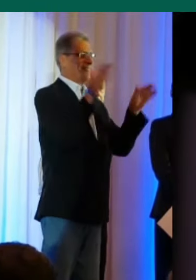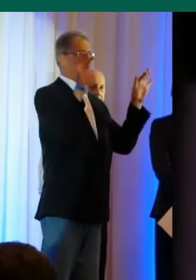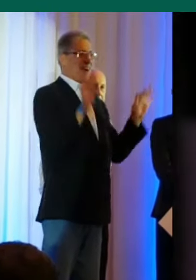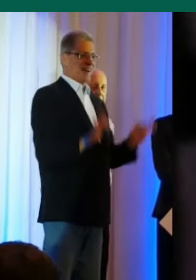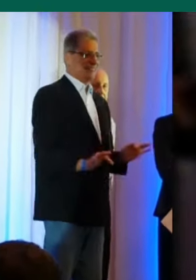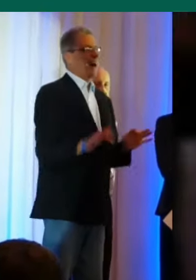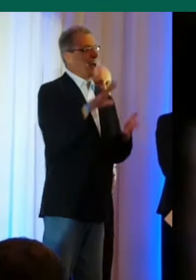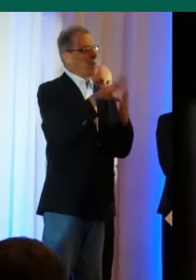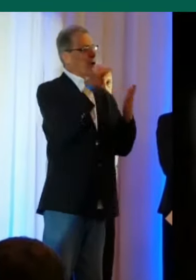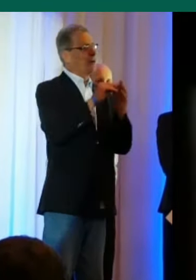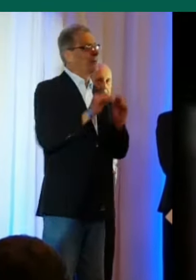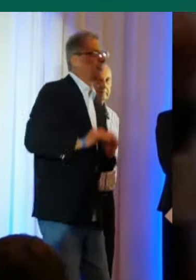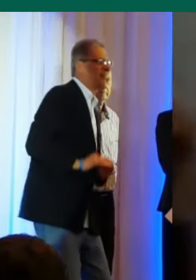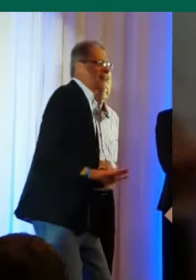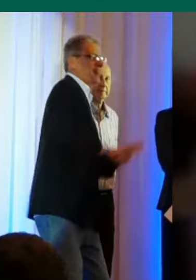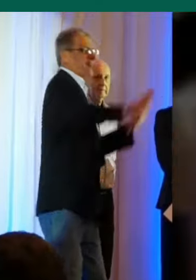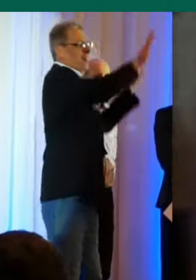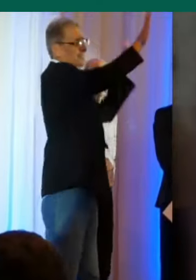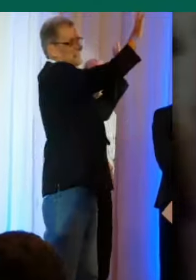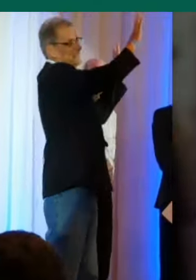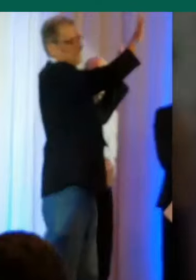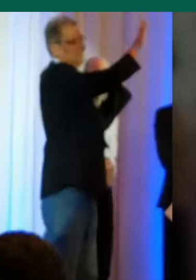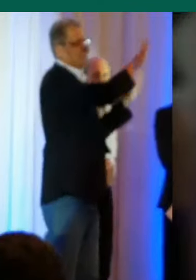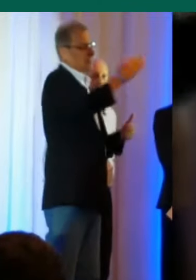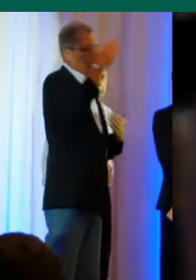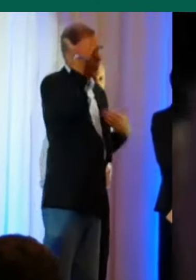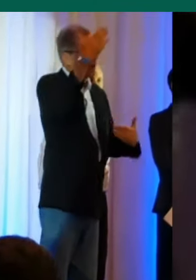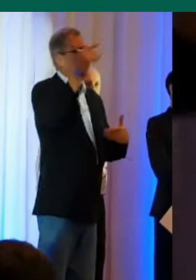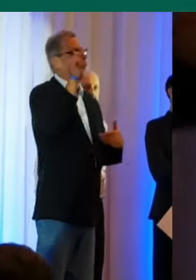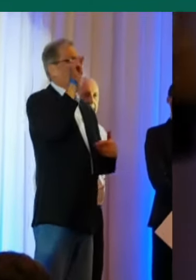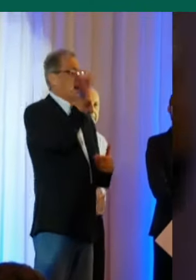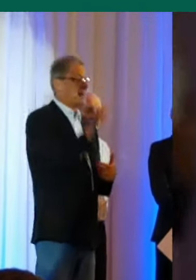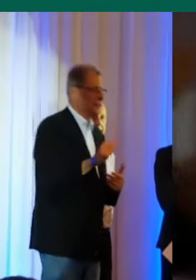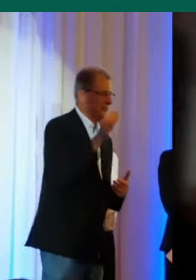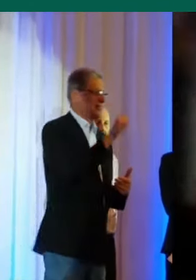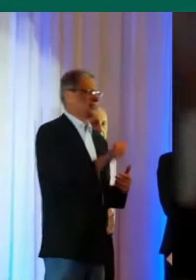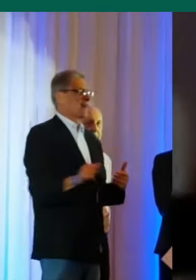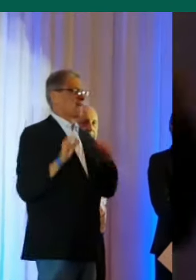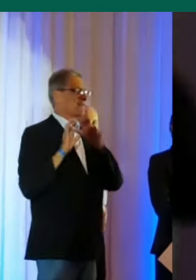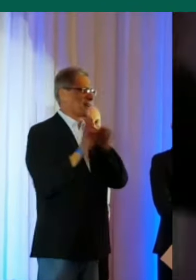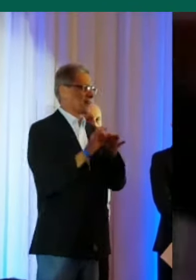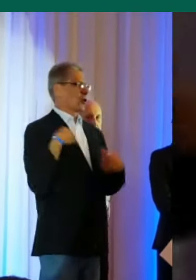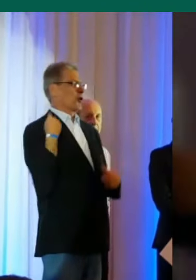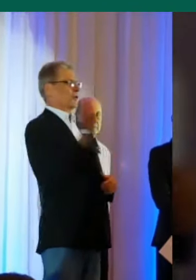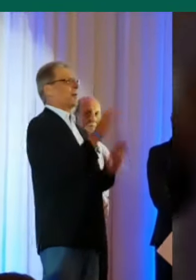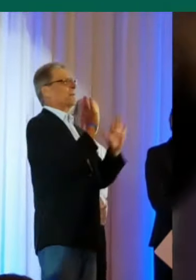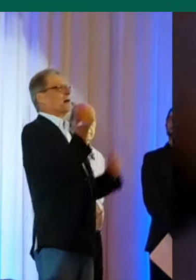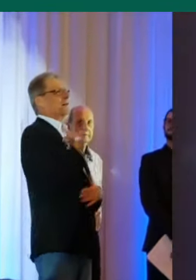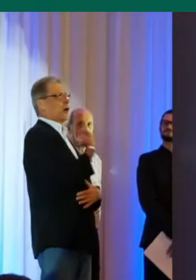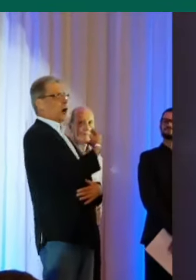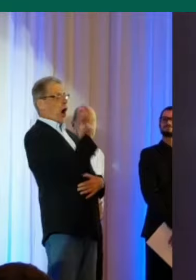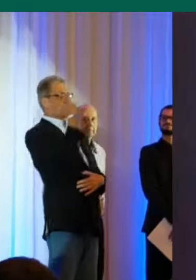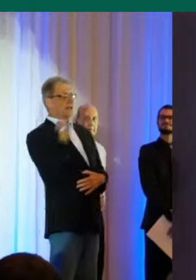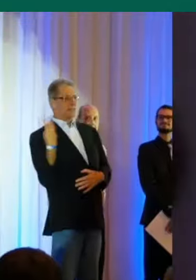aqui nesse evento. Eu estou muito feliz em que esse modelo seja propagado para o Brasil todo, que as